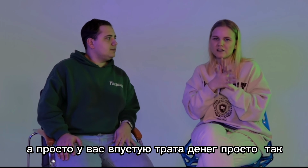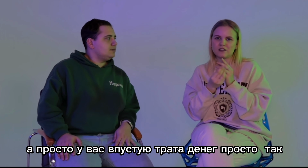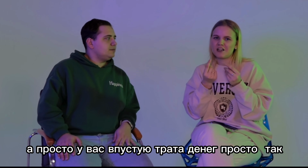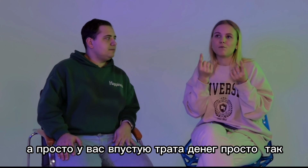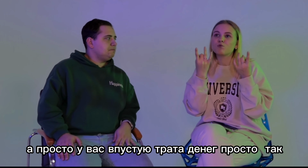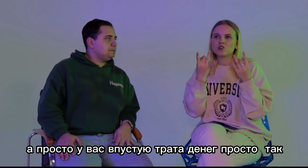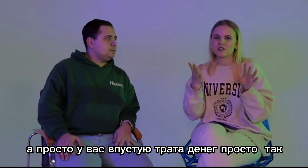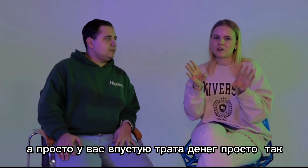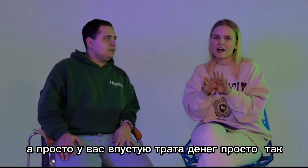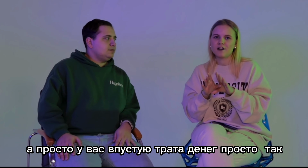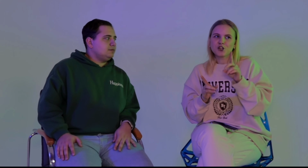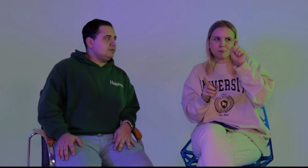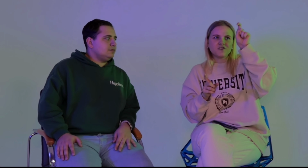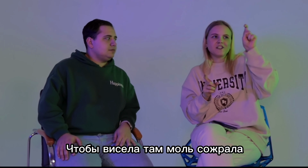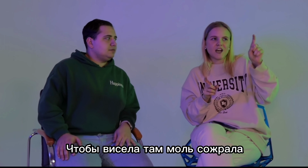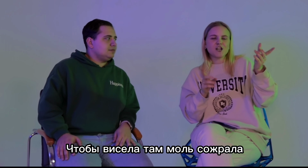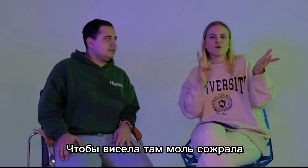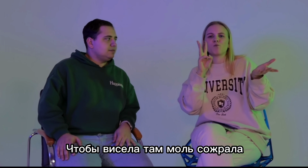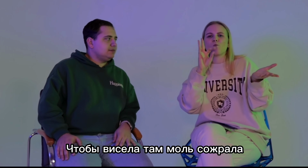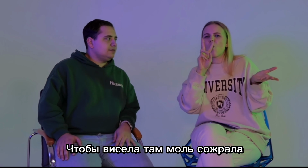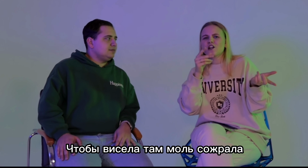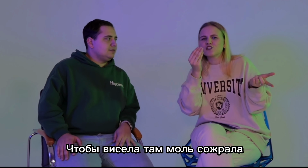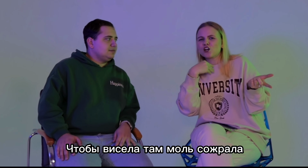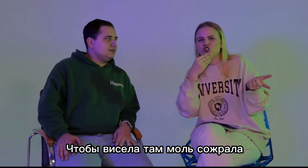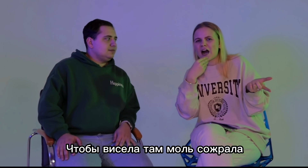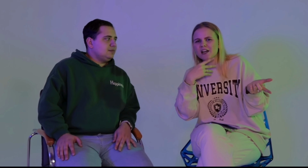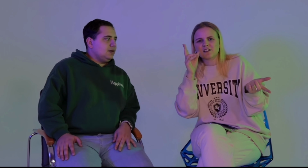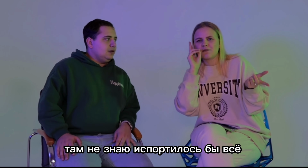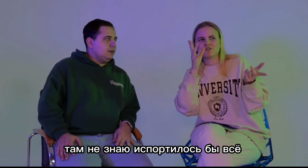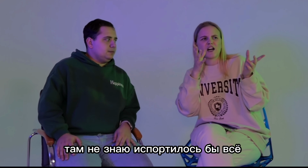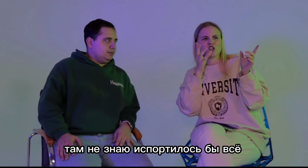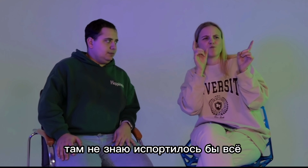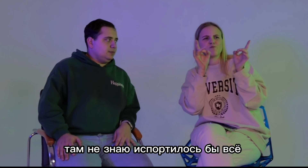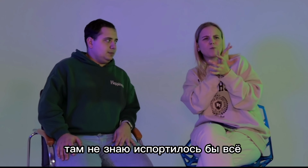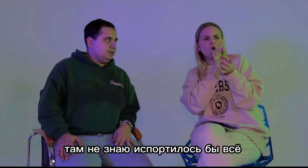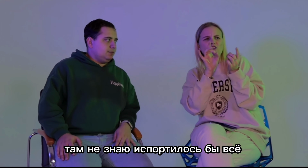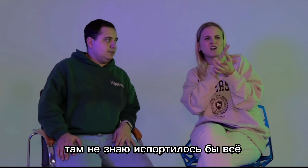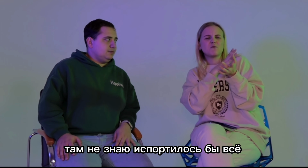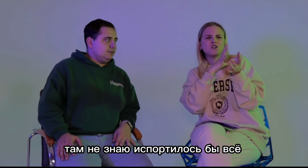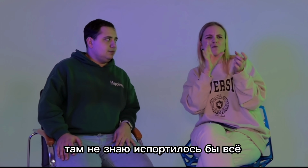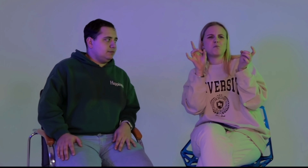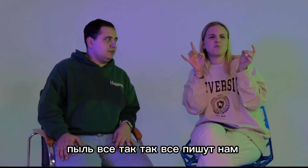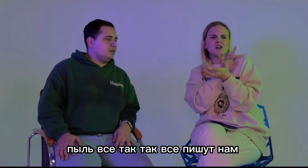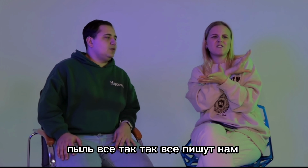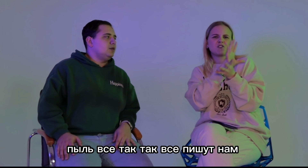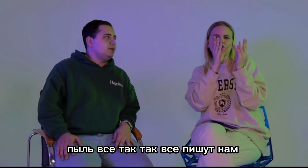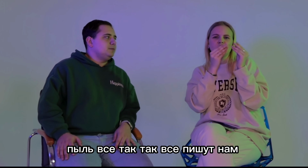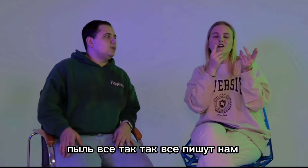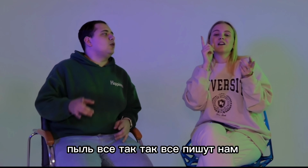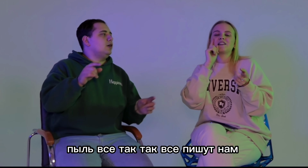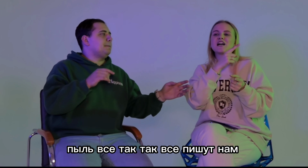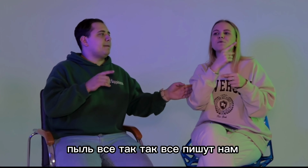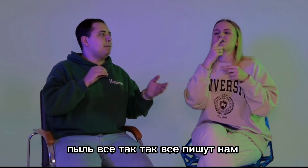тратить денег, то там беседу, молиться, жарить, там, значит, полный будет пыль и все.